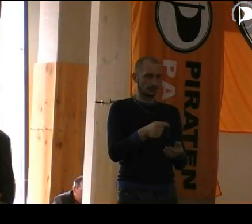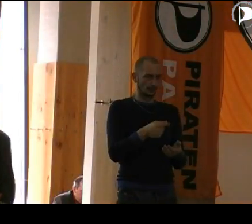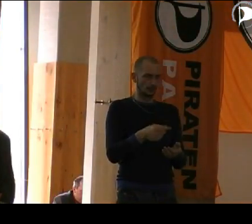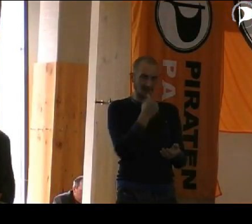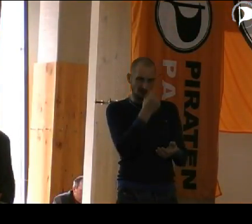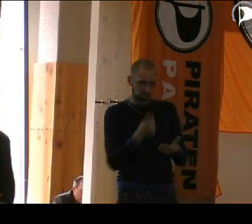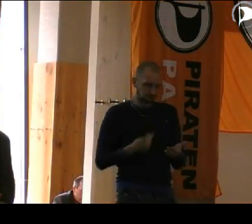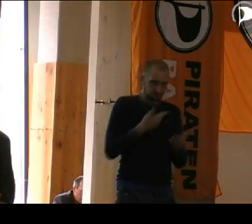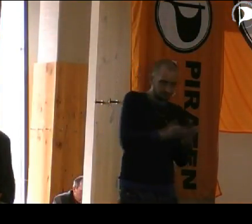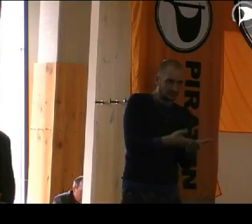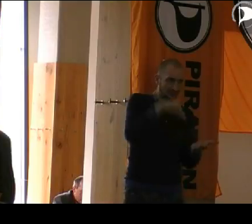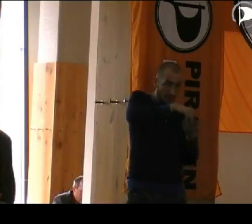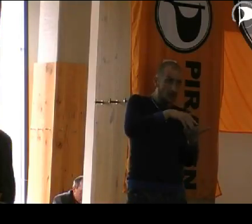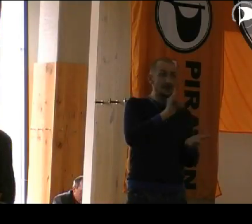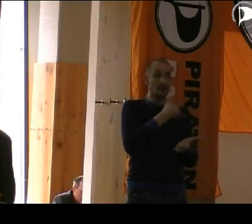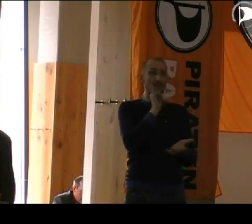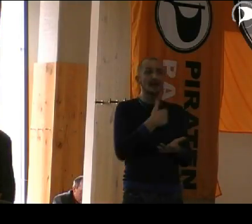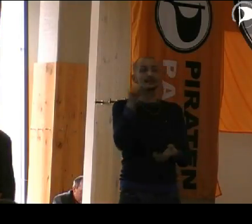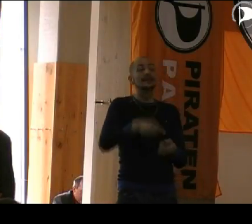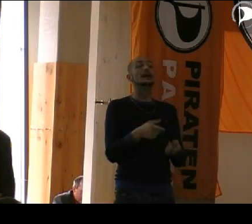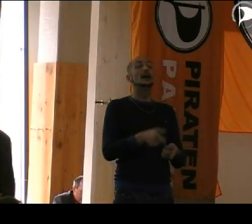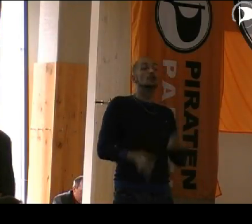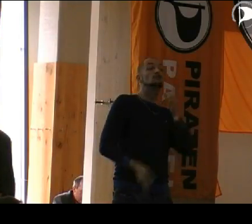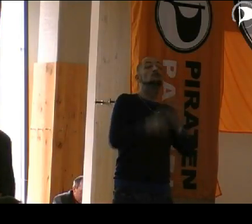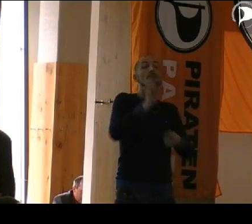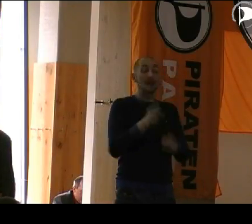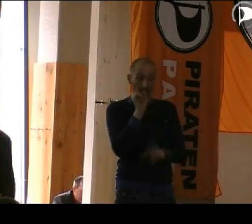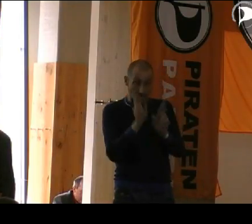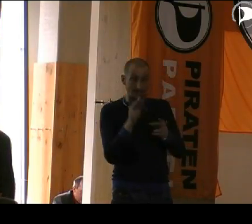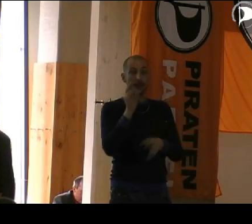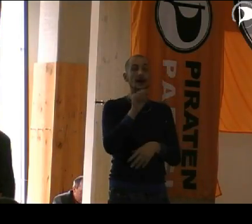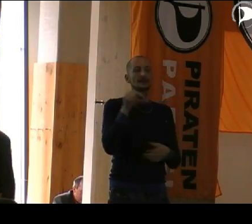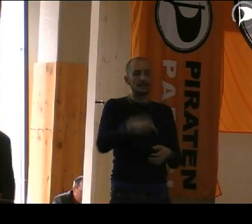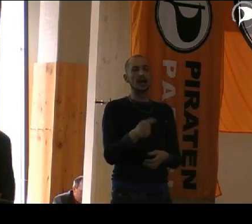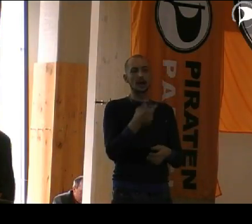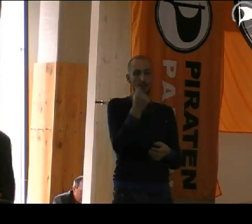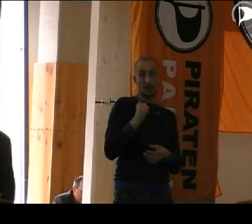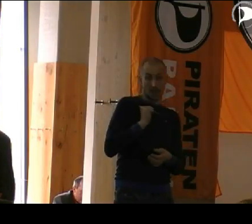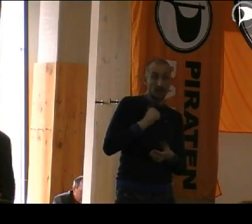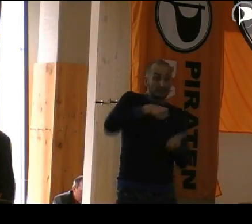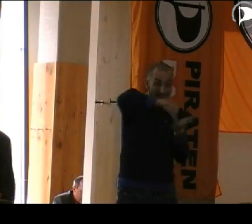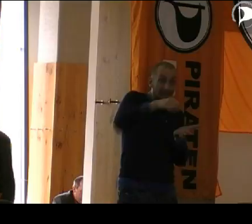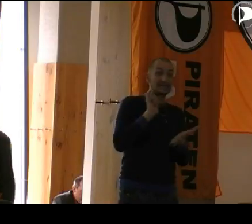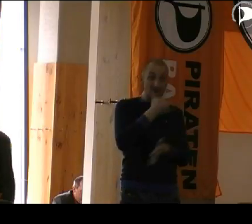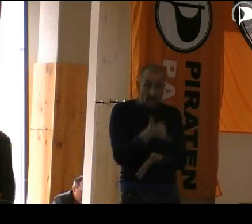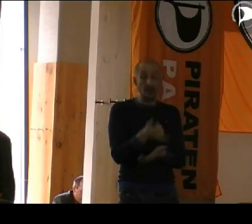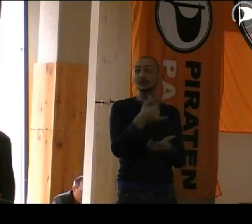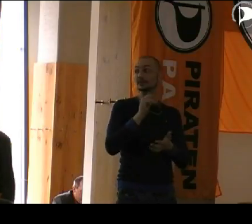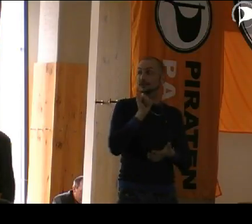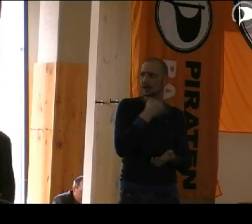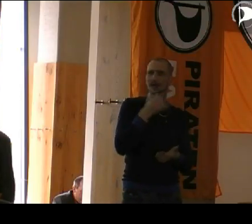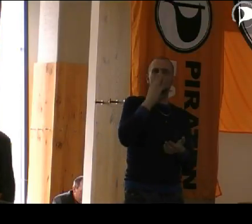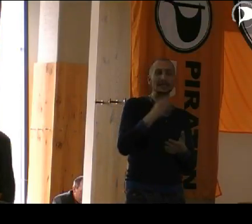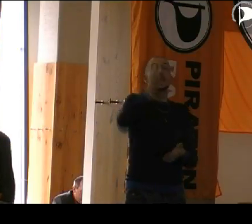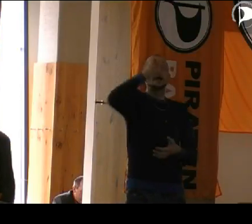glauben es geht nur durch die berechtigung so wie heute dann bleibt die zahl tasten oder gar nicht darum wie diese zahl der behinderten